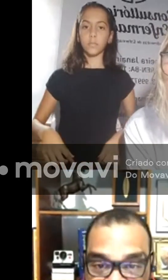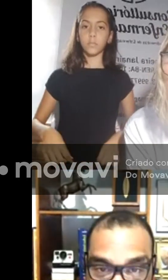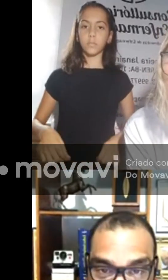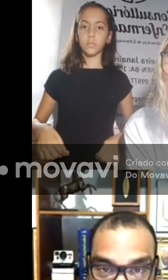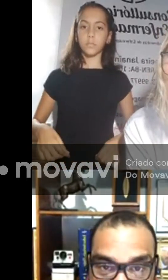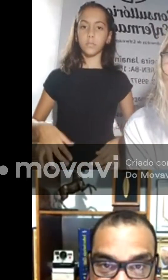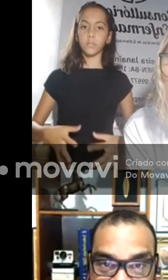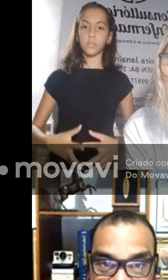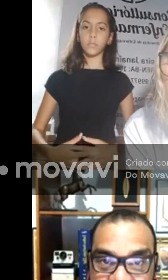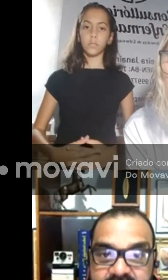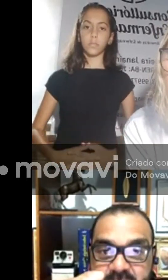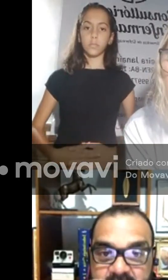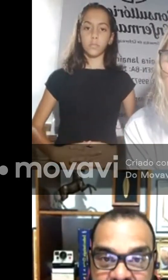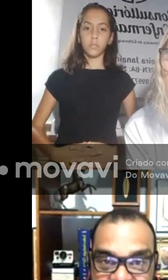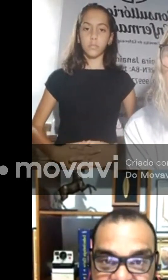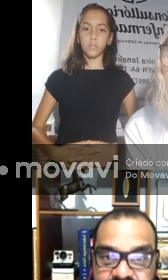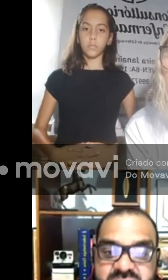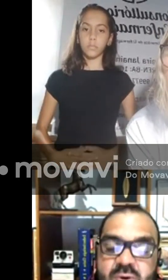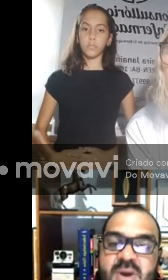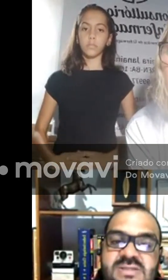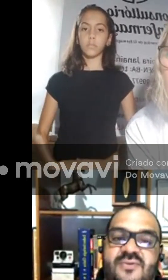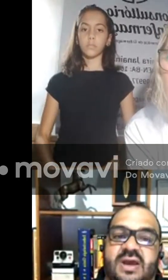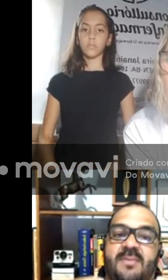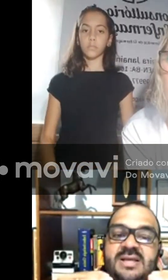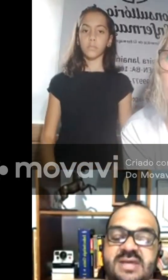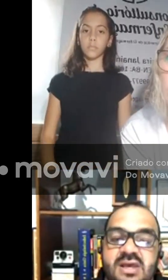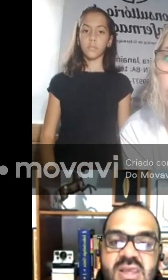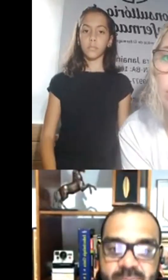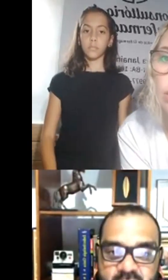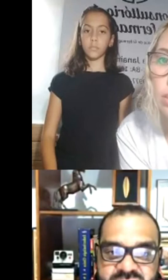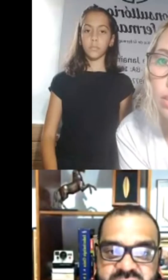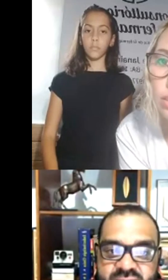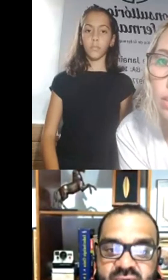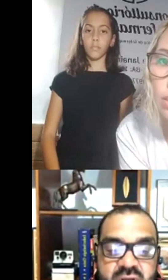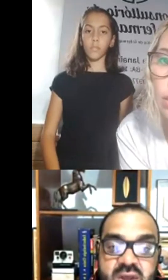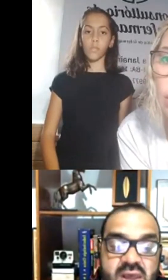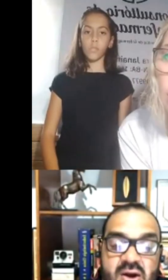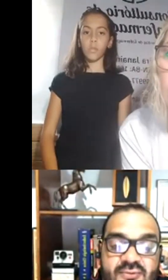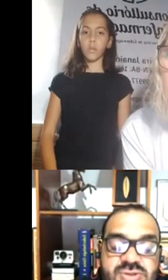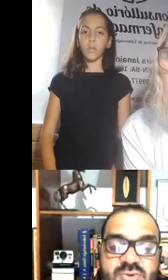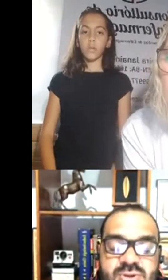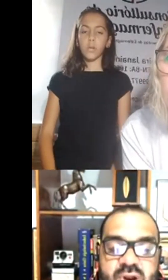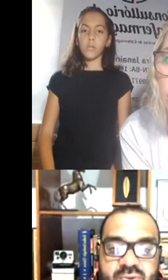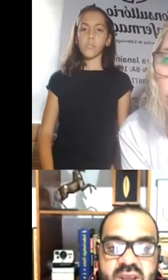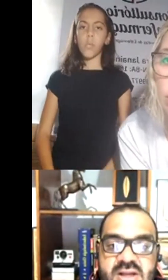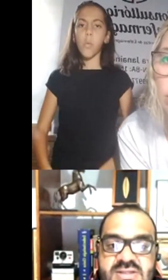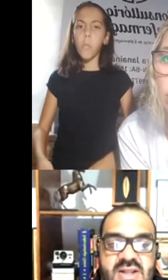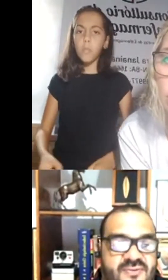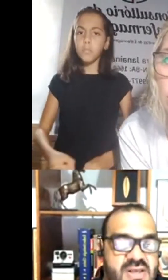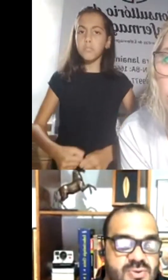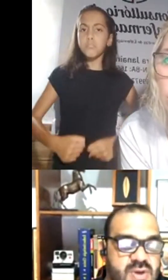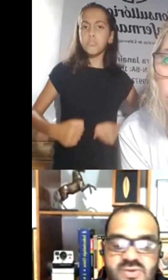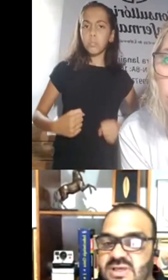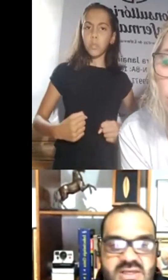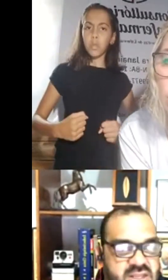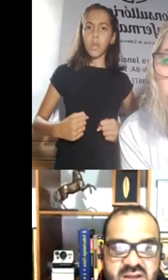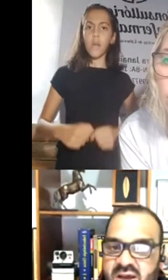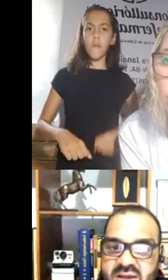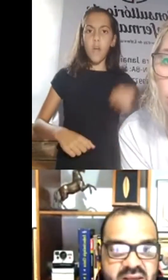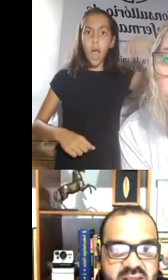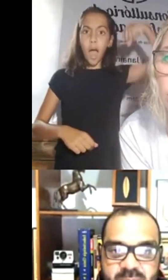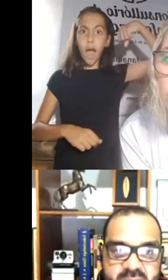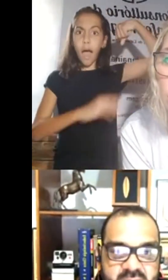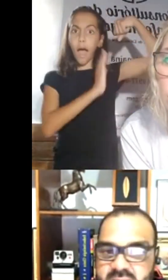mais baixo, você começa a ficar mais hipoativo. É uma função natural deles. Eles fazem com que você que está